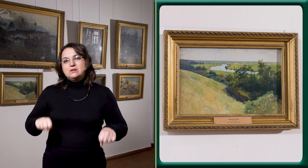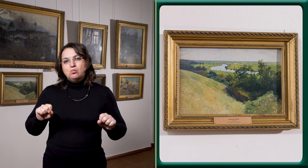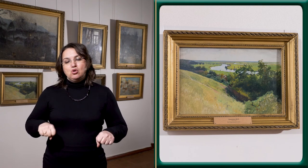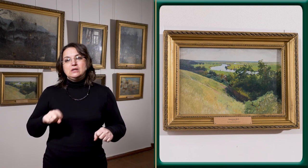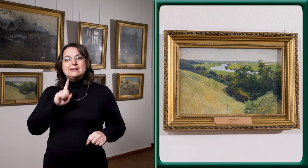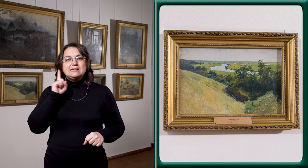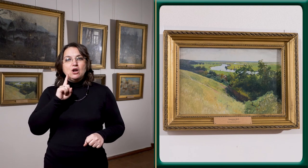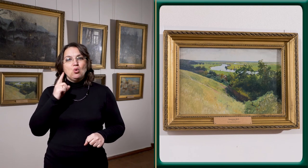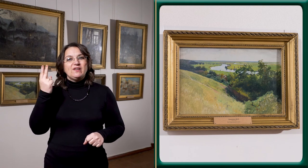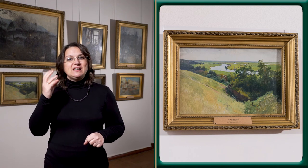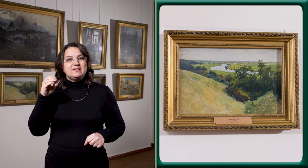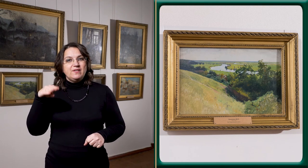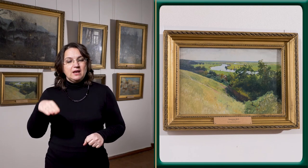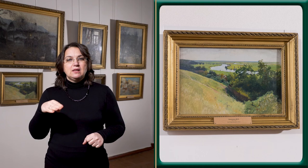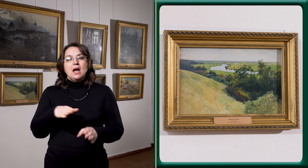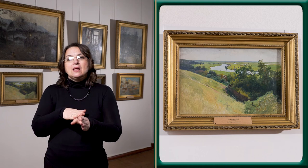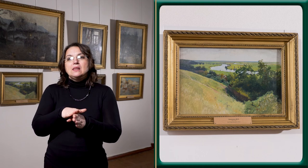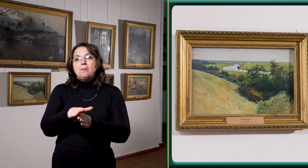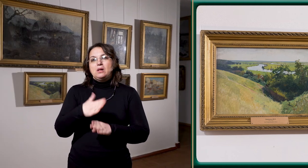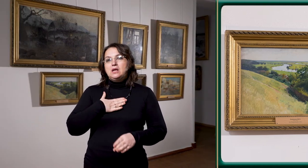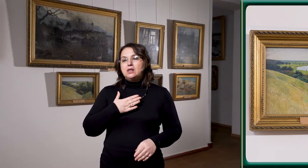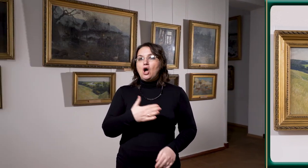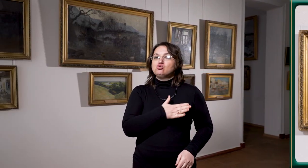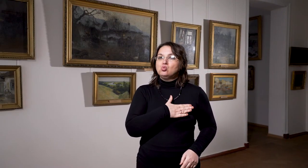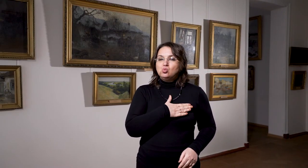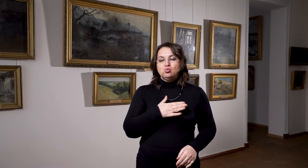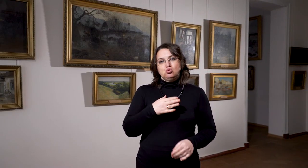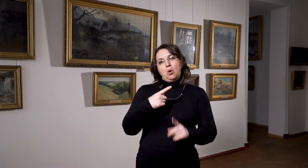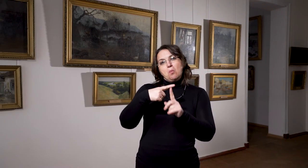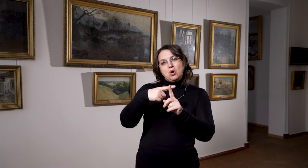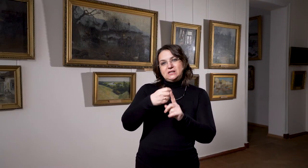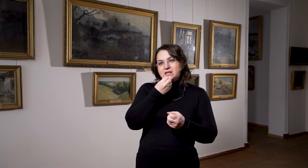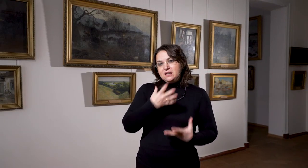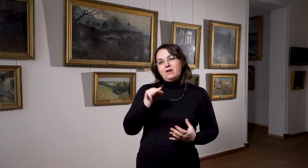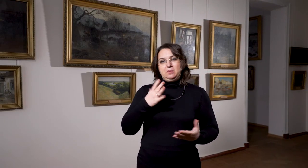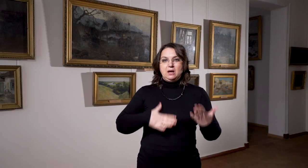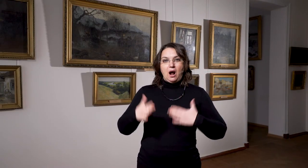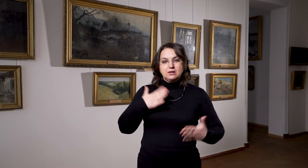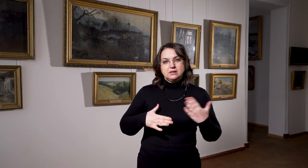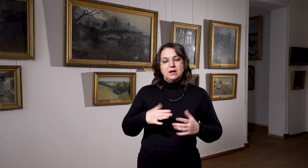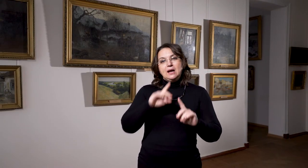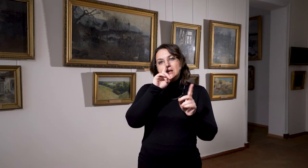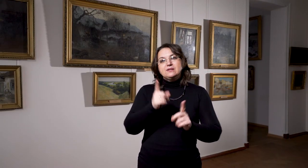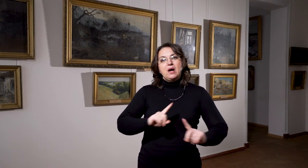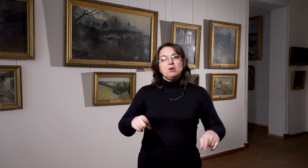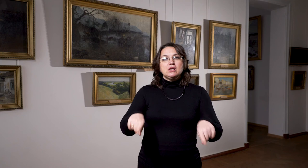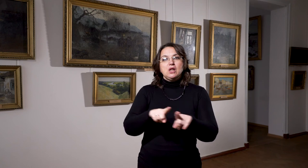радостью. Своеобразное такое впечатление, поэтичное от Парижа, представлено в картине «Улочка